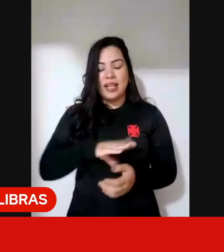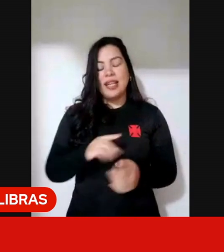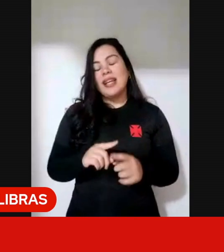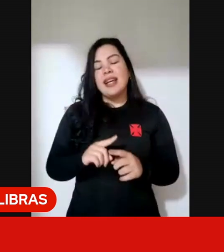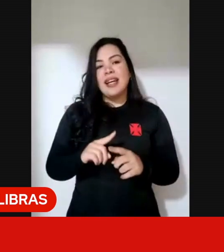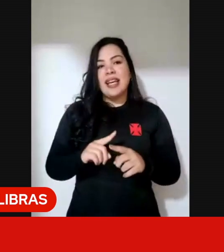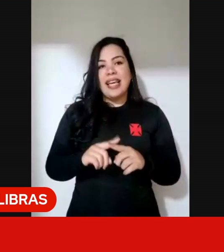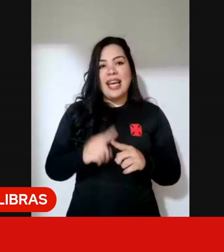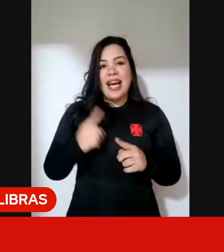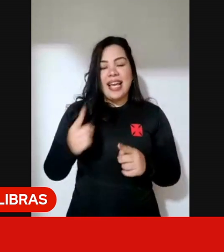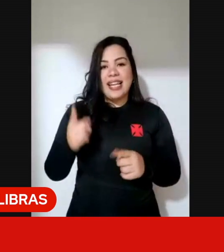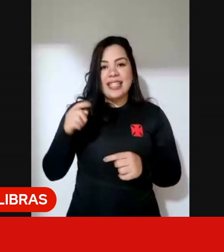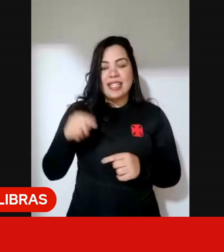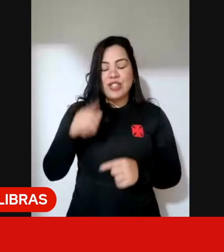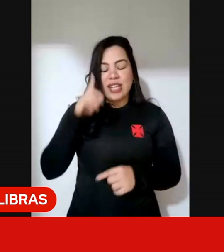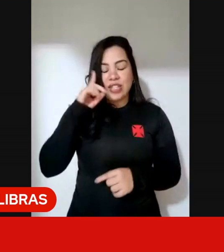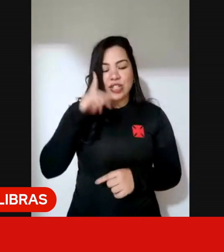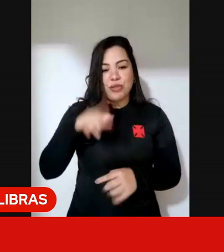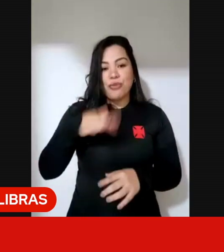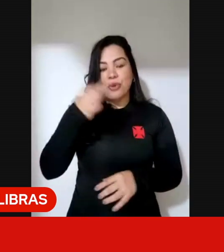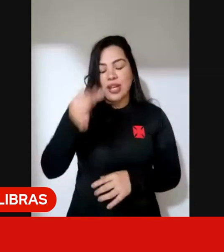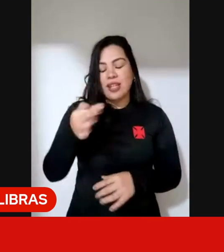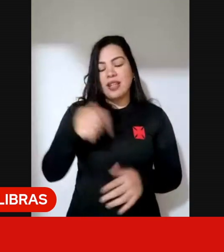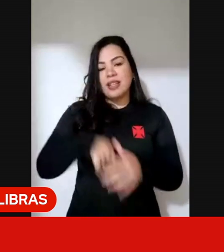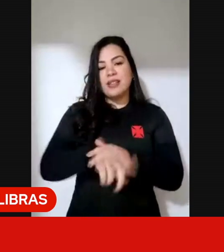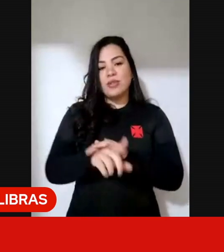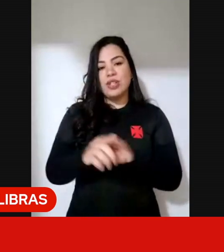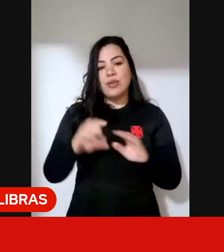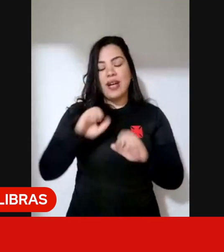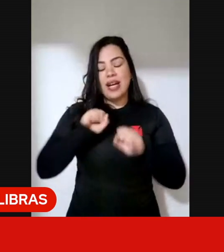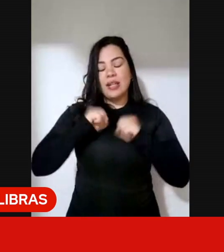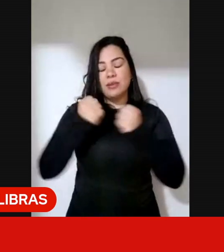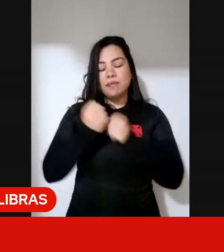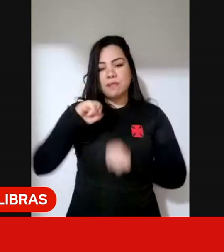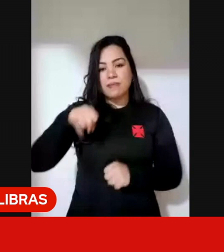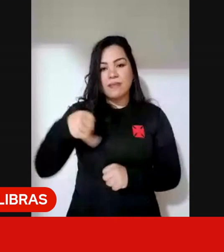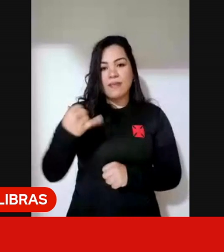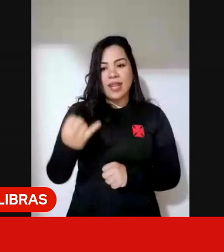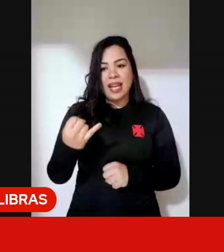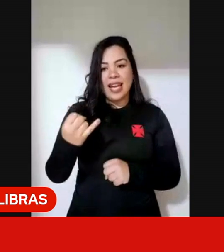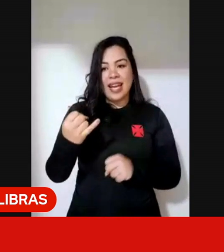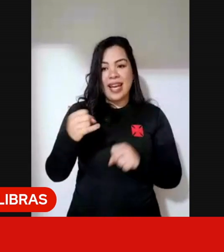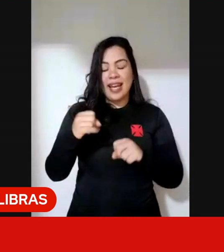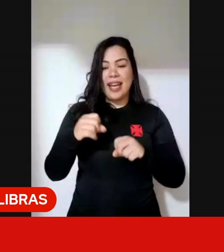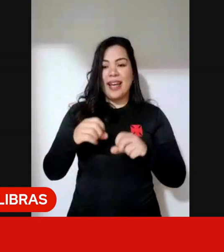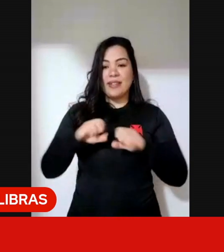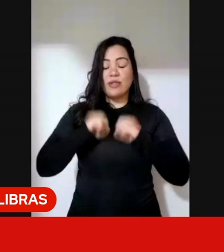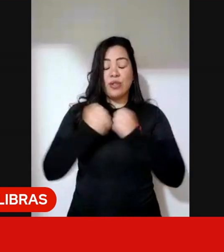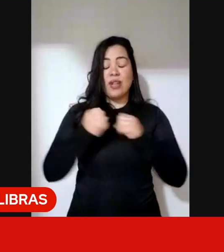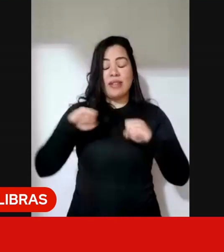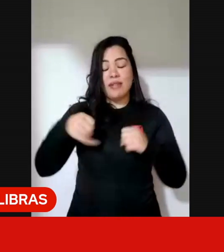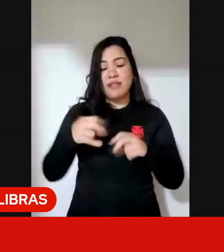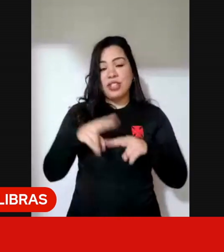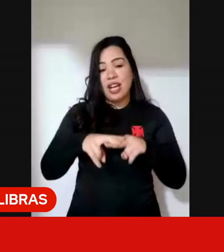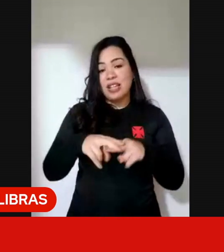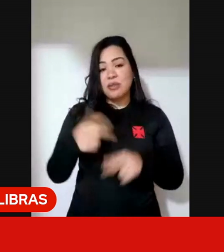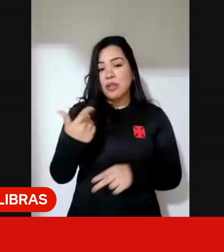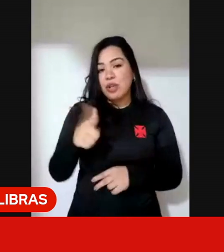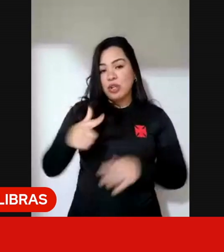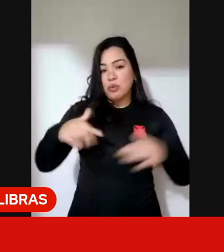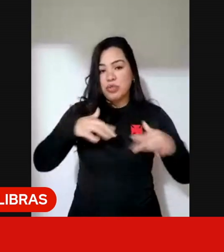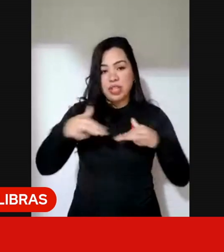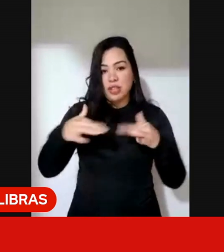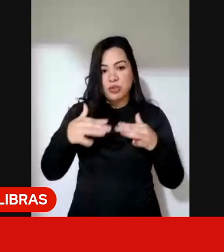né? E aí, nesse dia que a gente foi em São Januário, São Januário estava